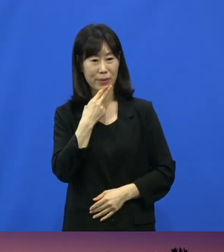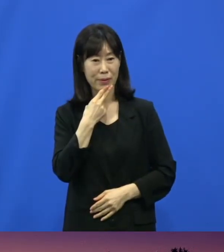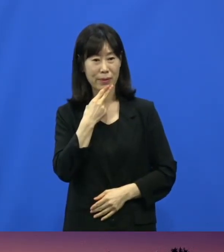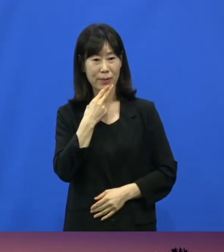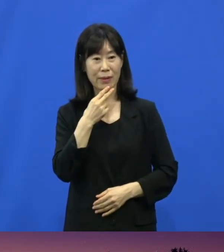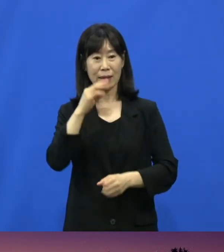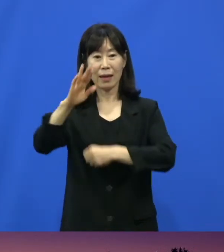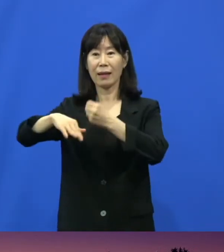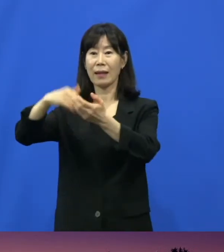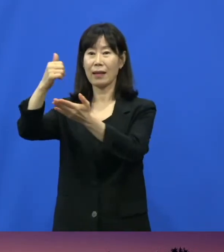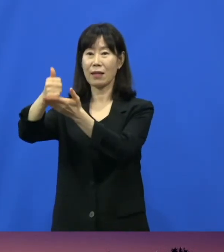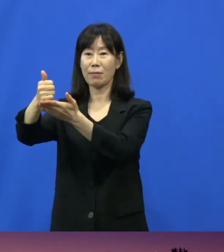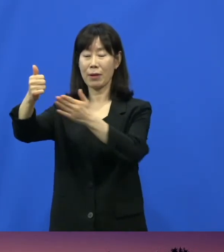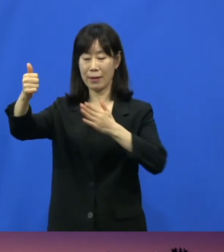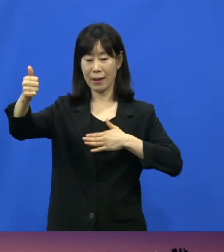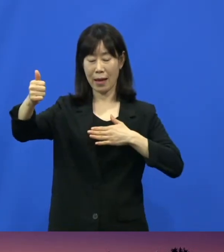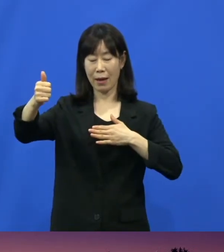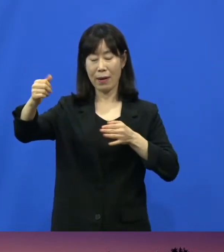하나님과 나와의 관계이기 때문에.